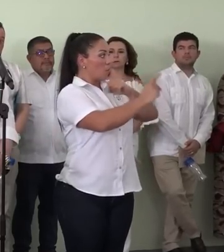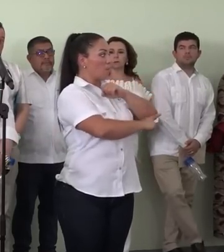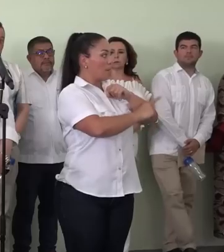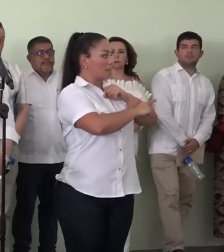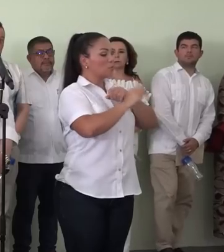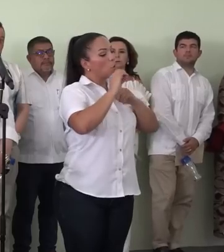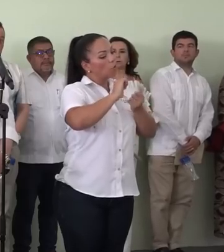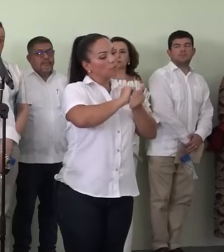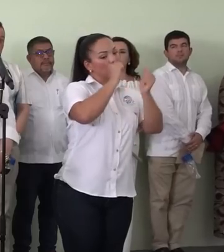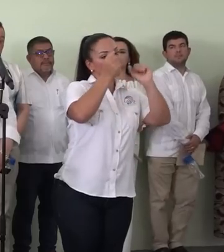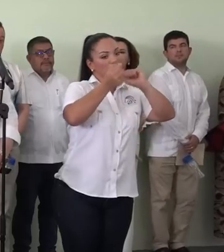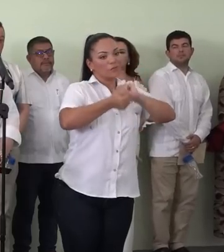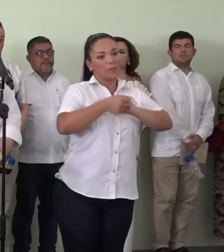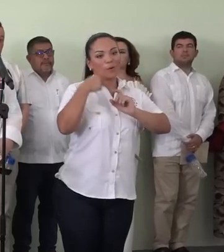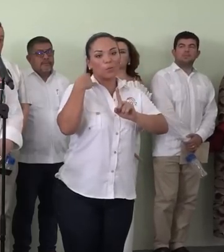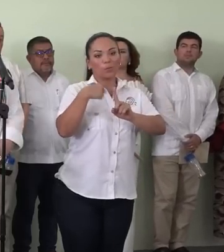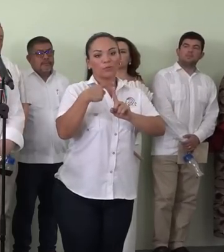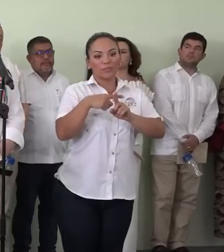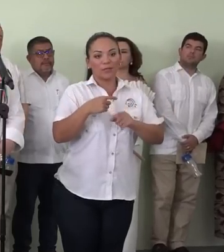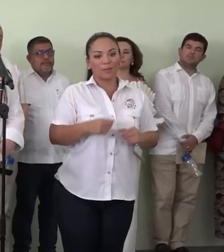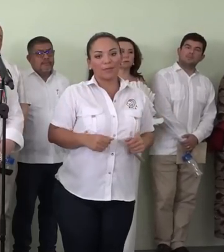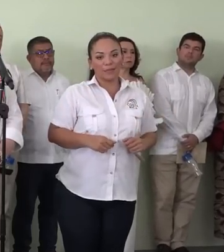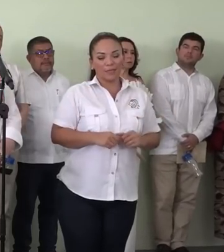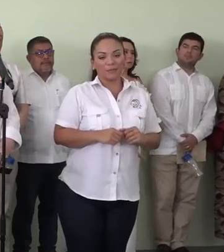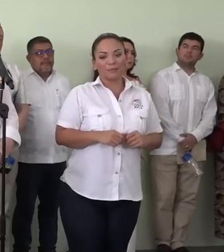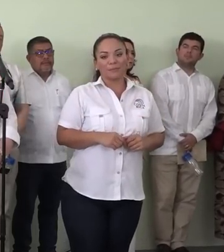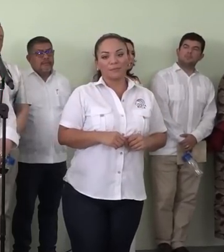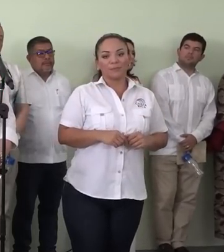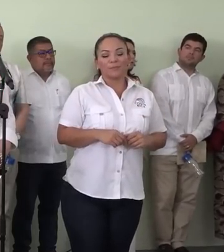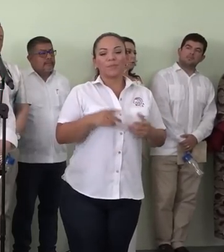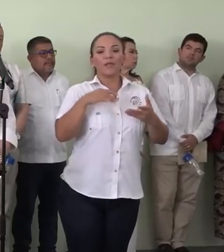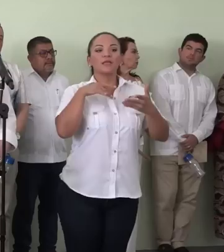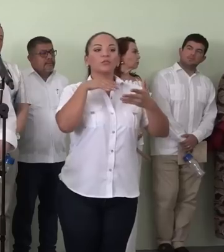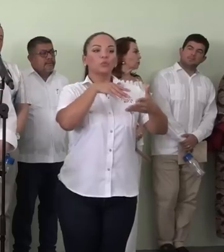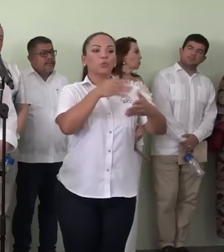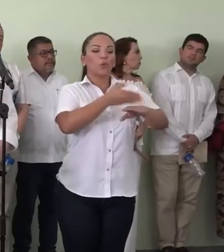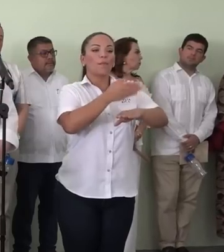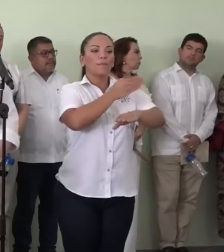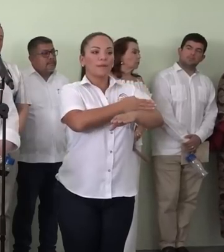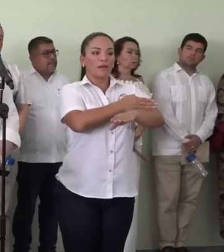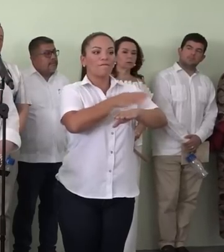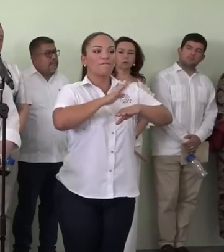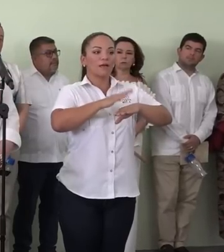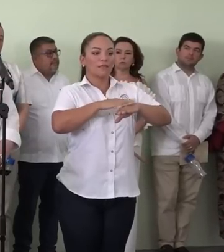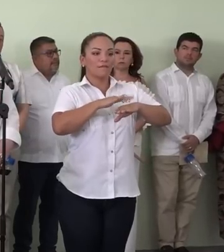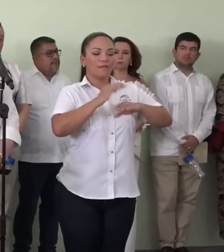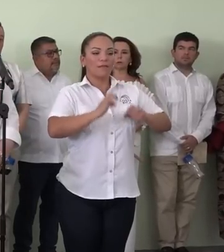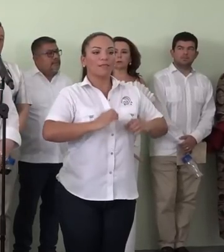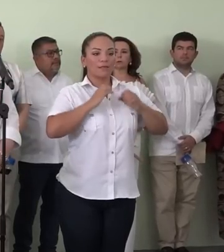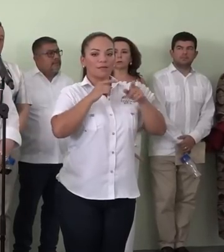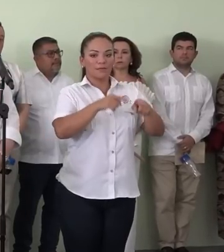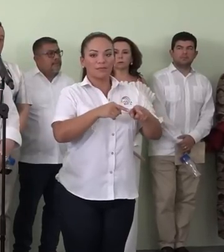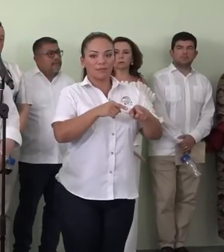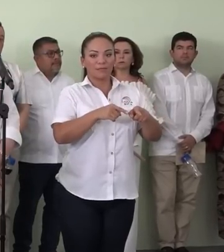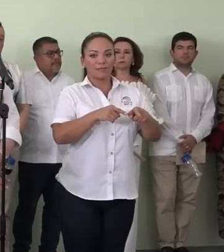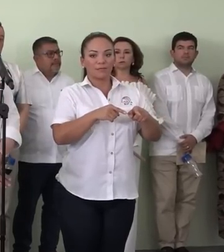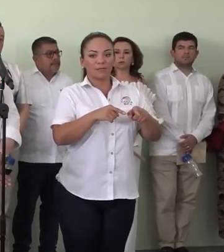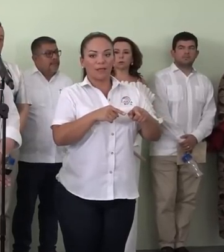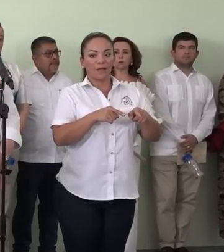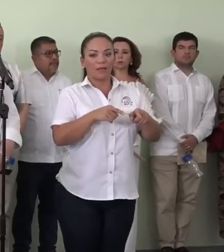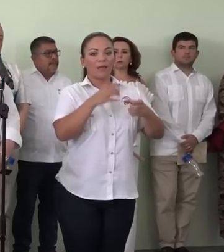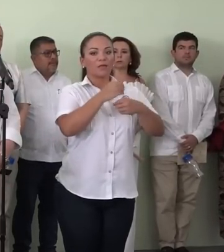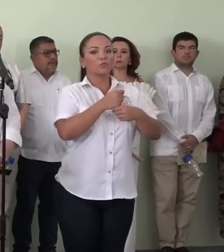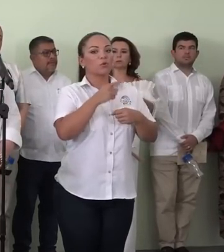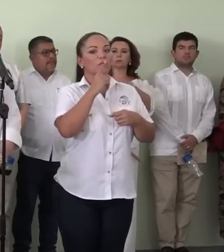transformarlo positivamente. El estudio de prefactibilidad que existe hizo que